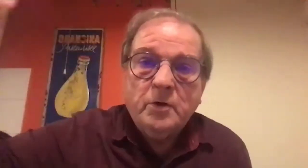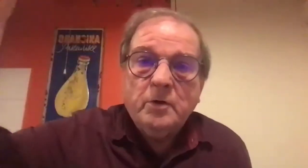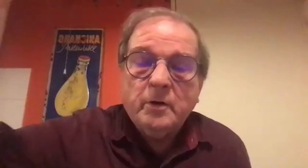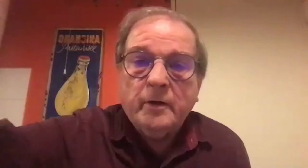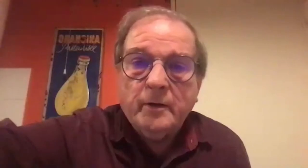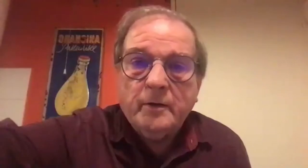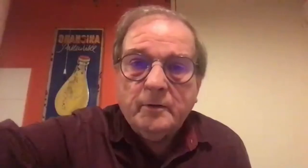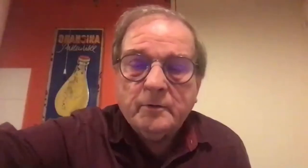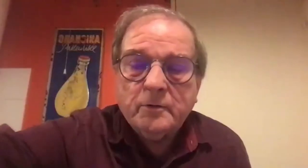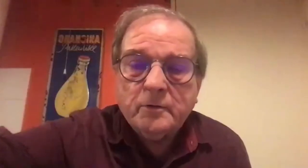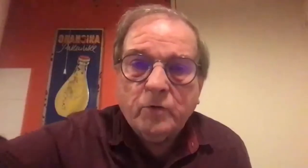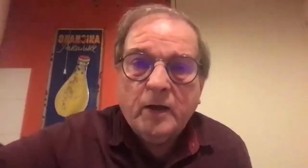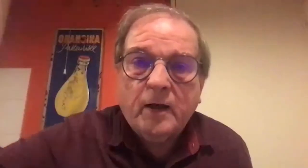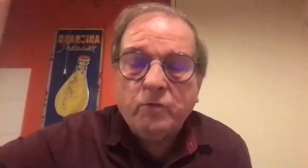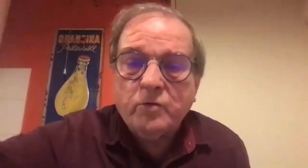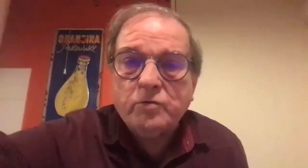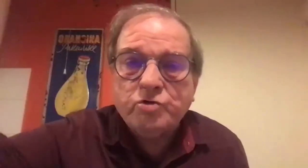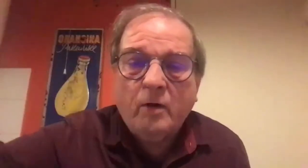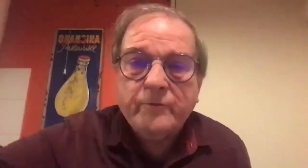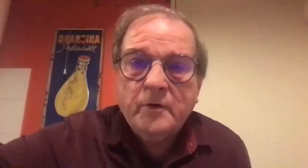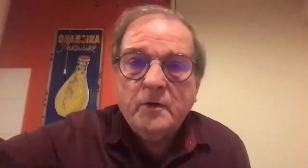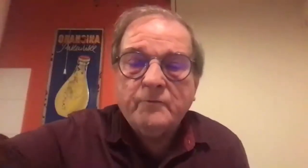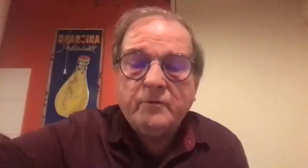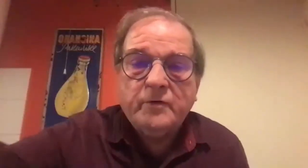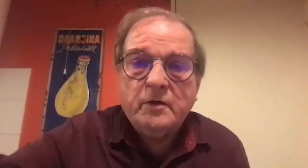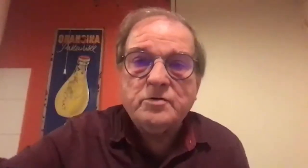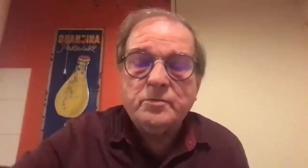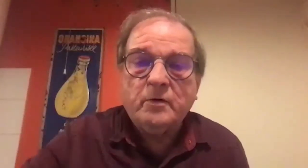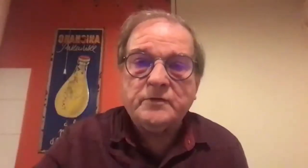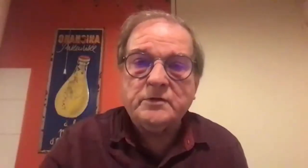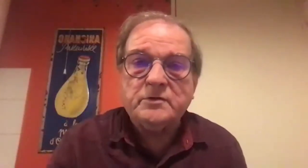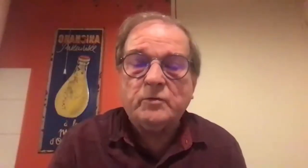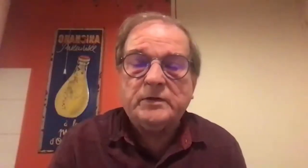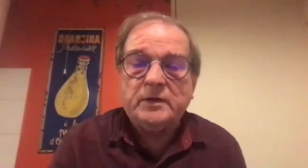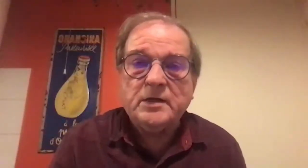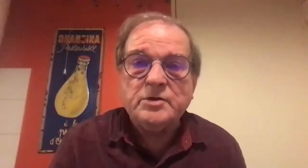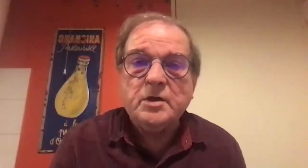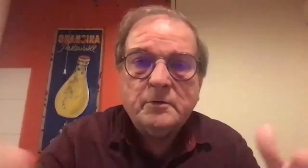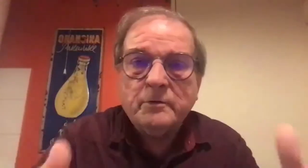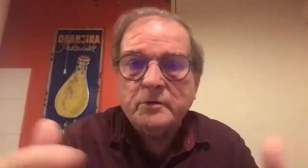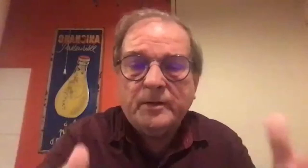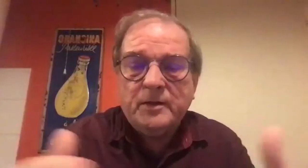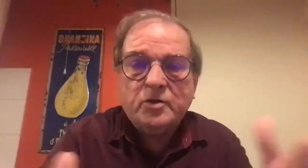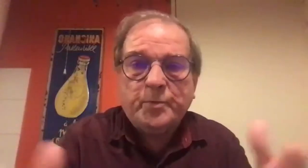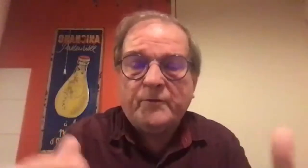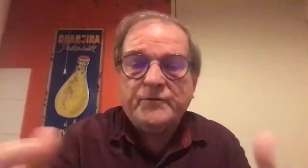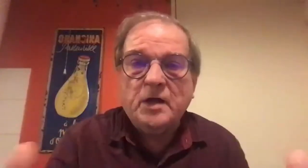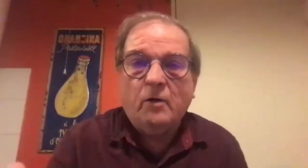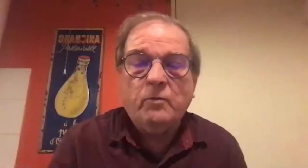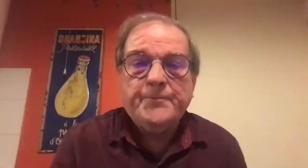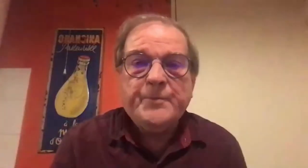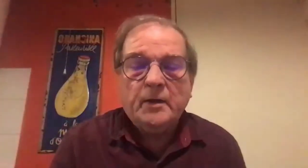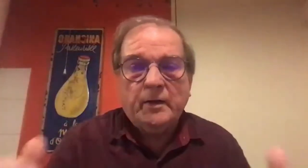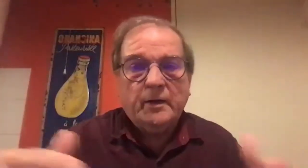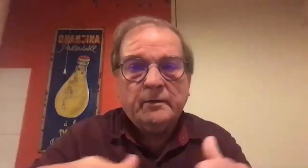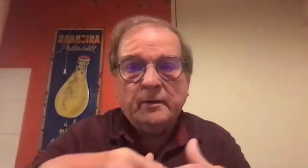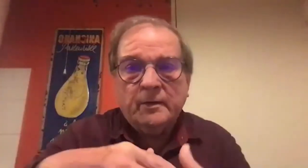momento do relatório Khrushchev, em fevereiro de 1956, de maneira